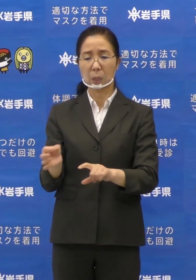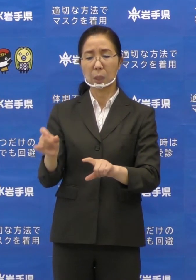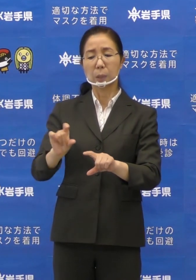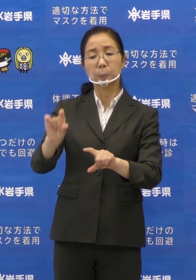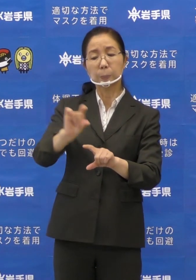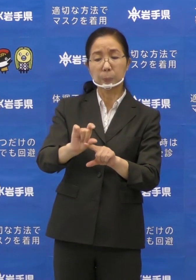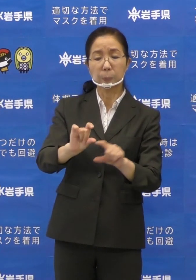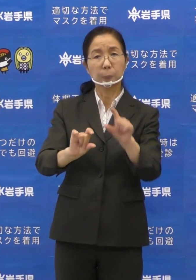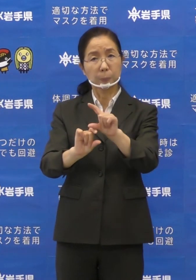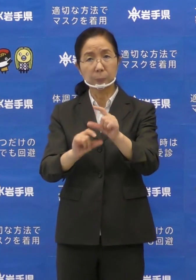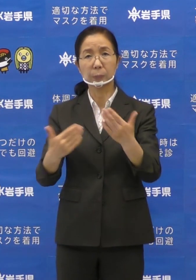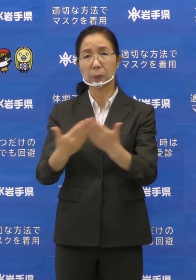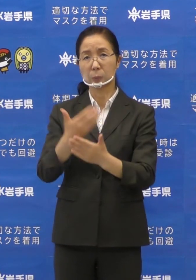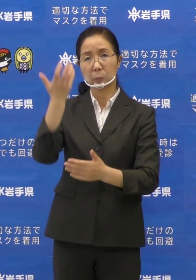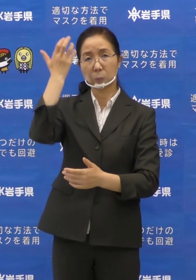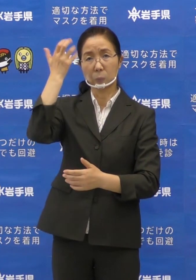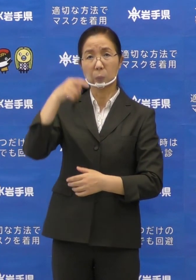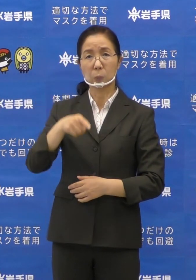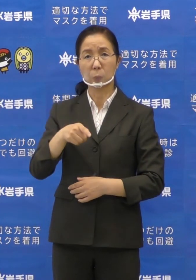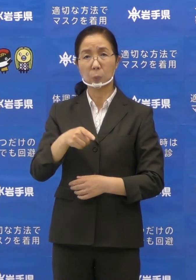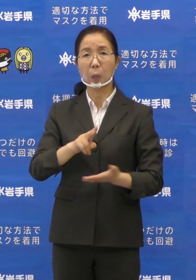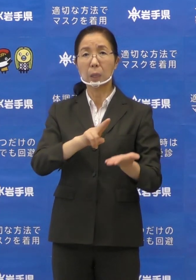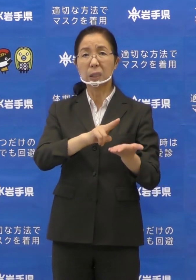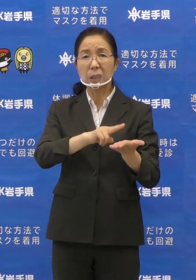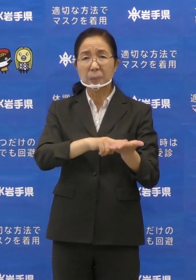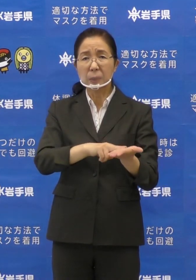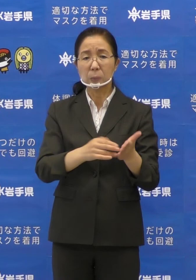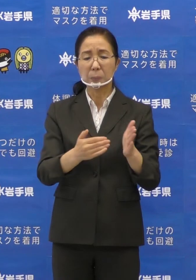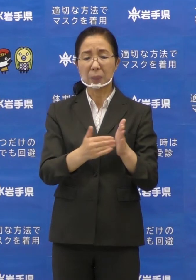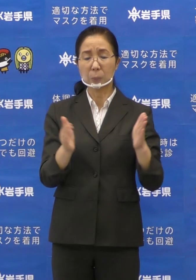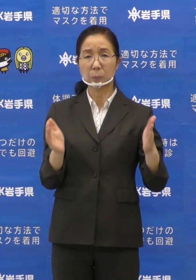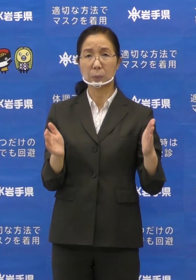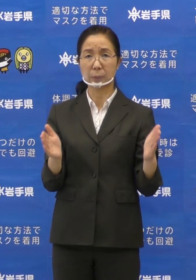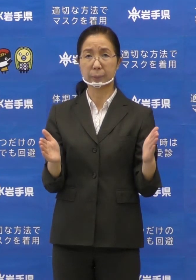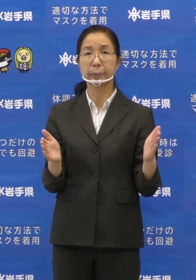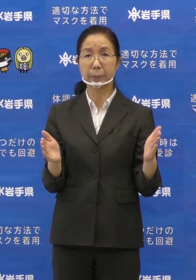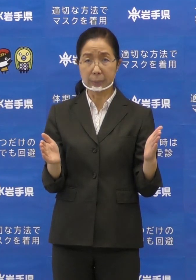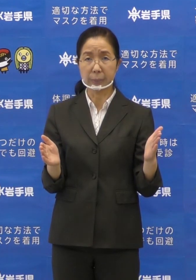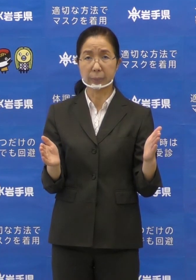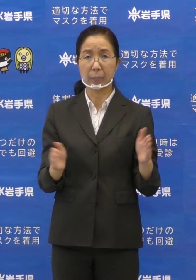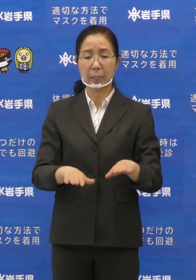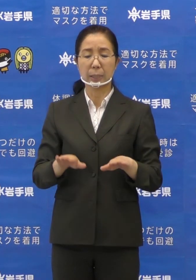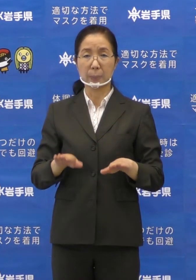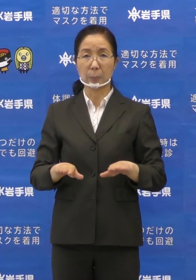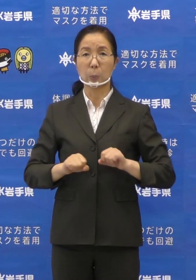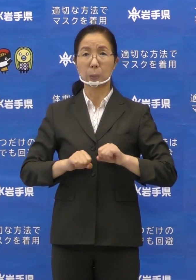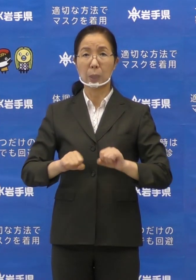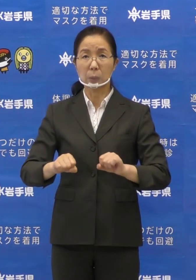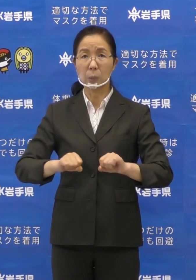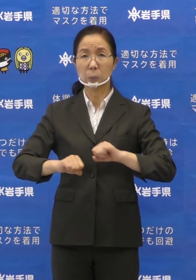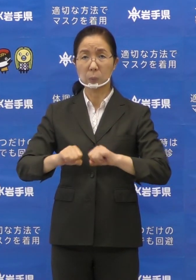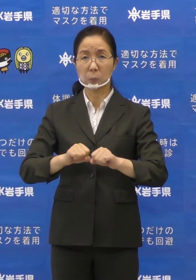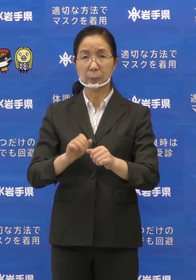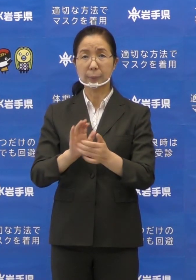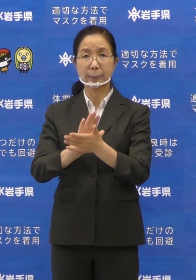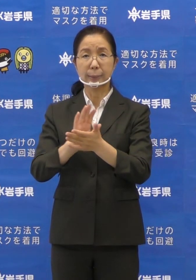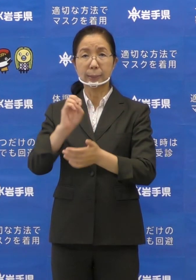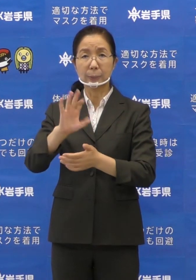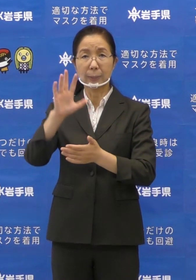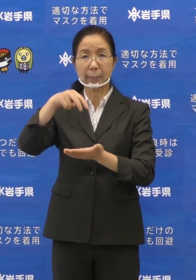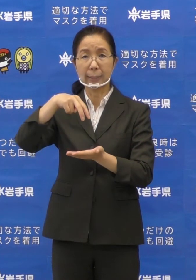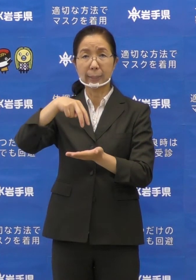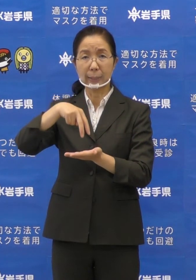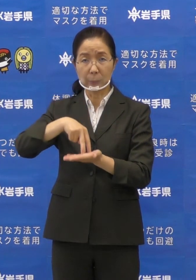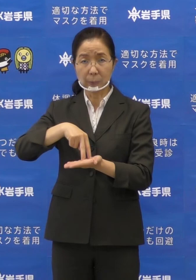なってくるわけですけれども、それが決まるまでの間においても今もやっている県独自